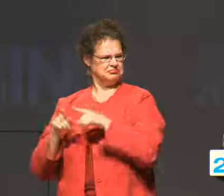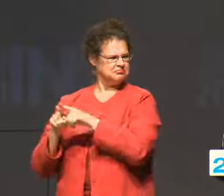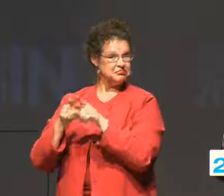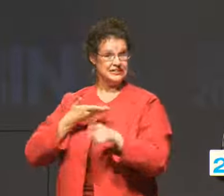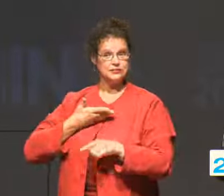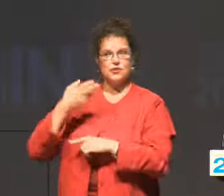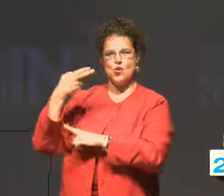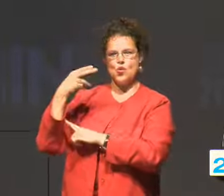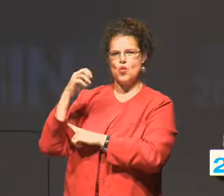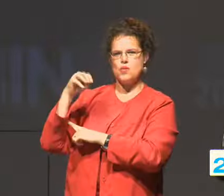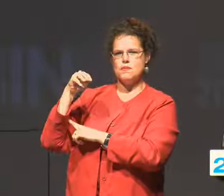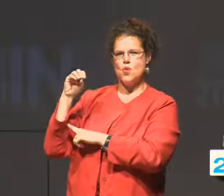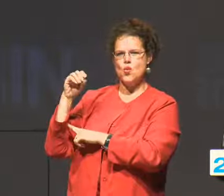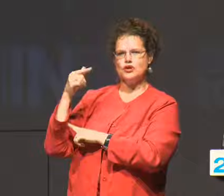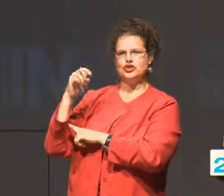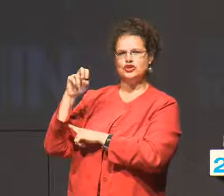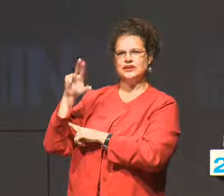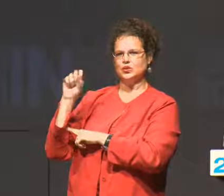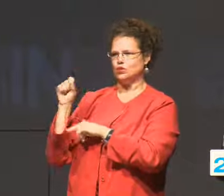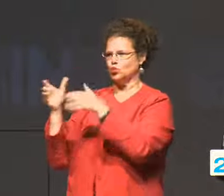Bild mit diesen roten Punkten.